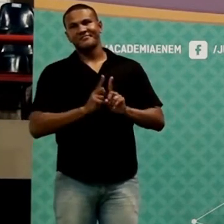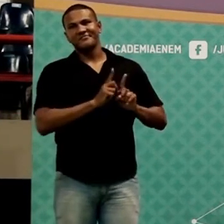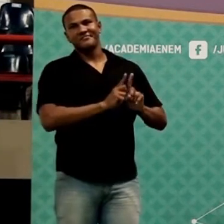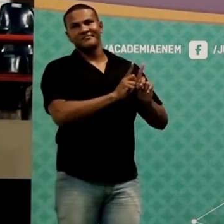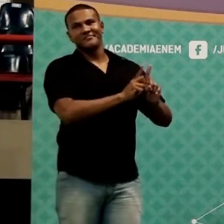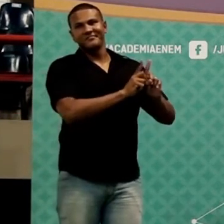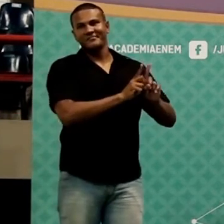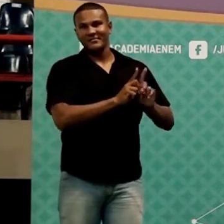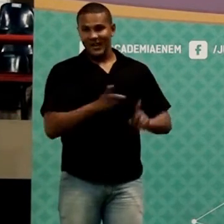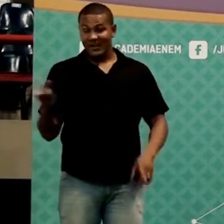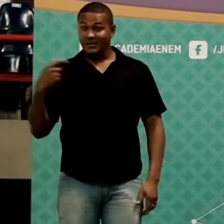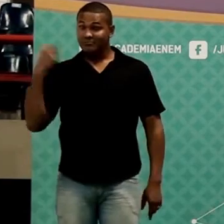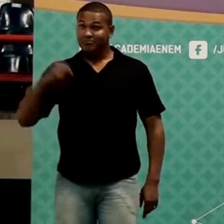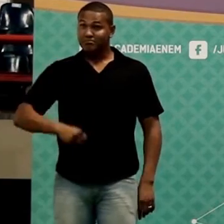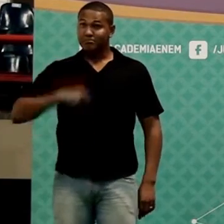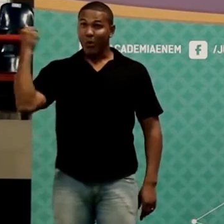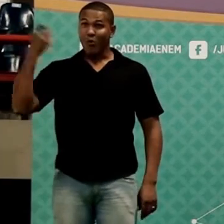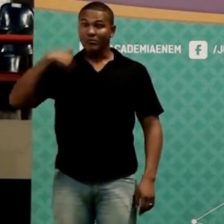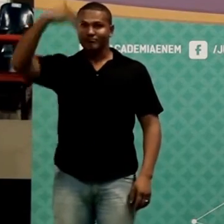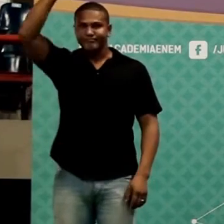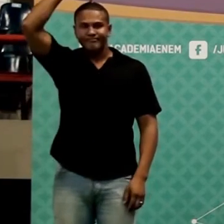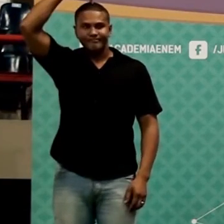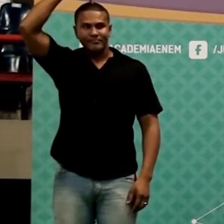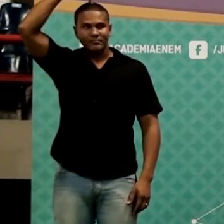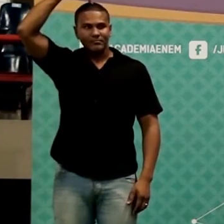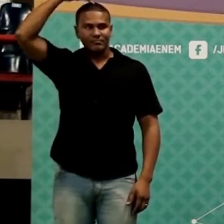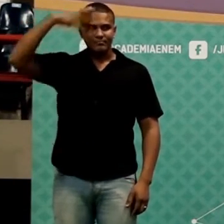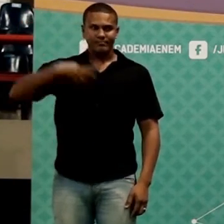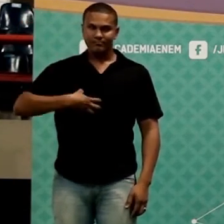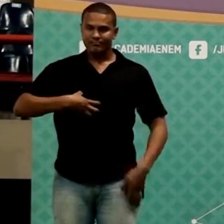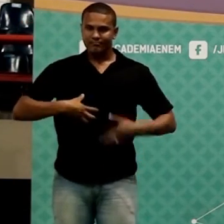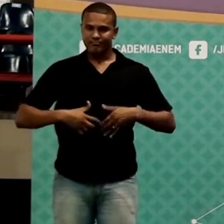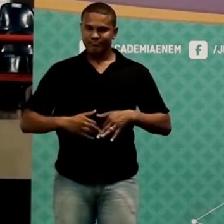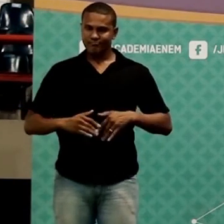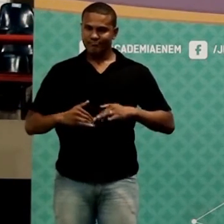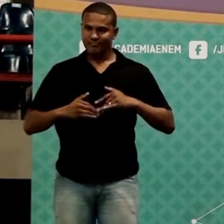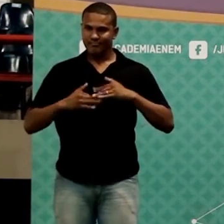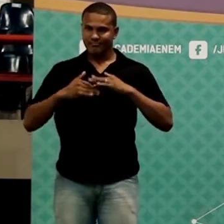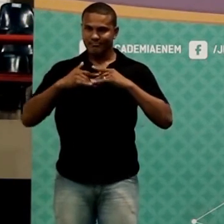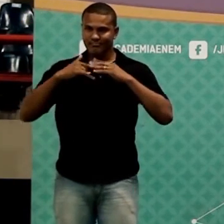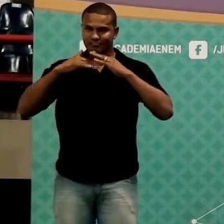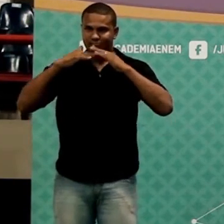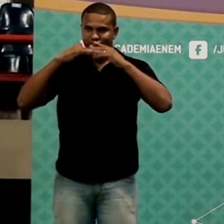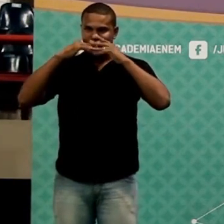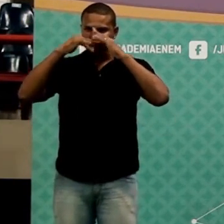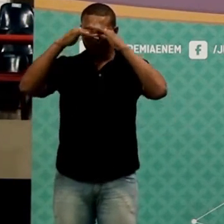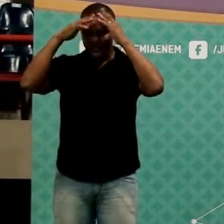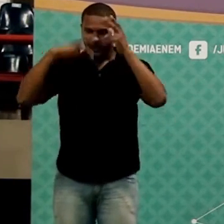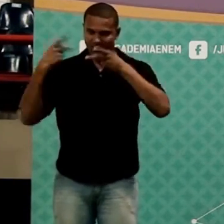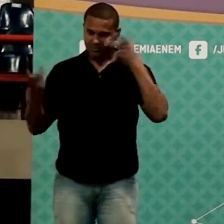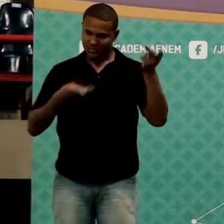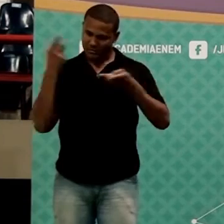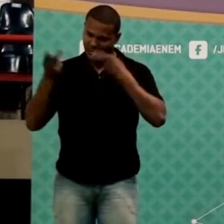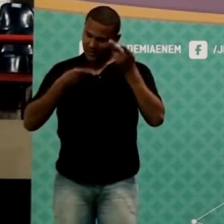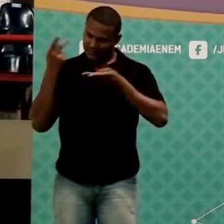Mas ele vai puto. Puto. Ele vai dizendo: eu nunca mais vou. Não sei o que, não sei o que. Tu é só pra perturbar. Não sei o que, não